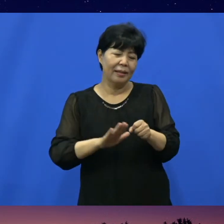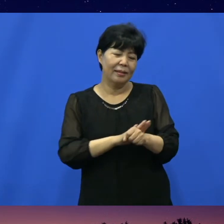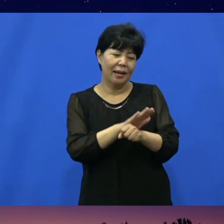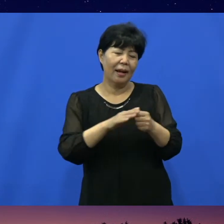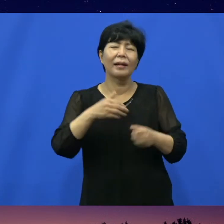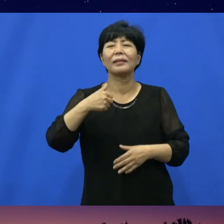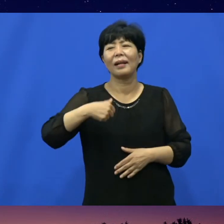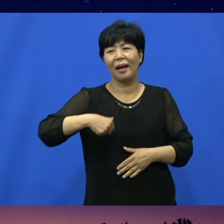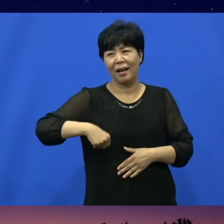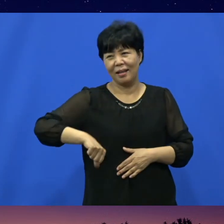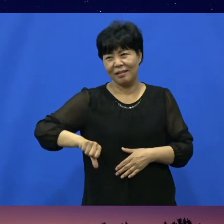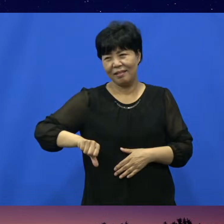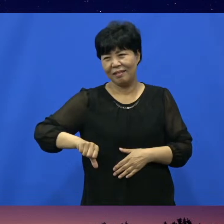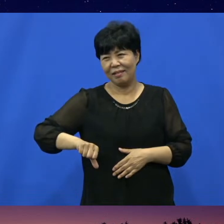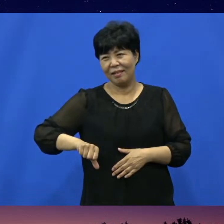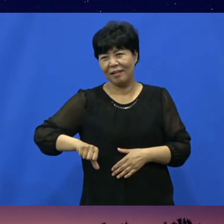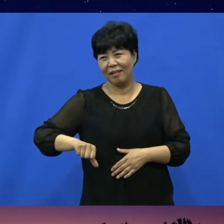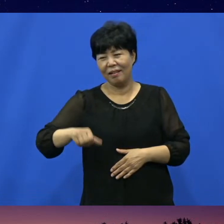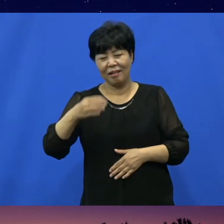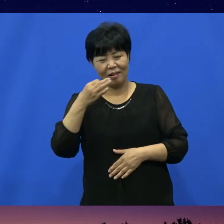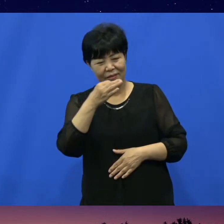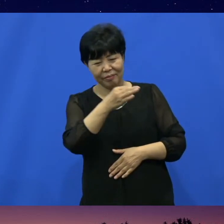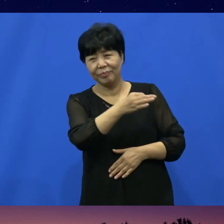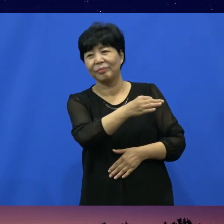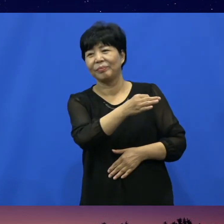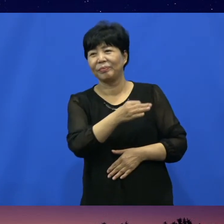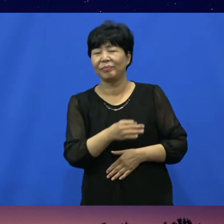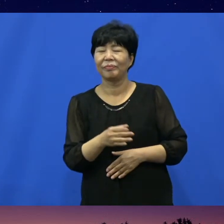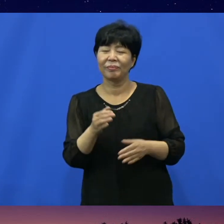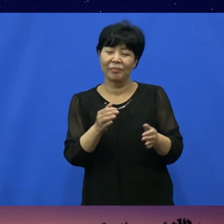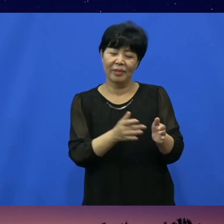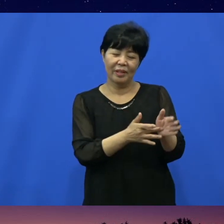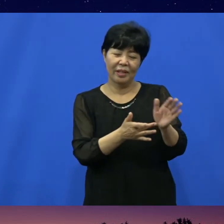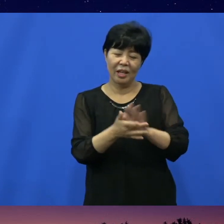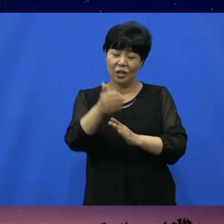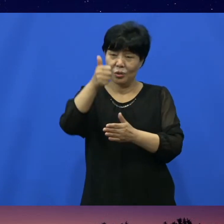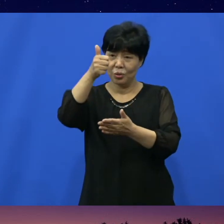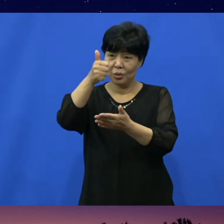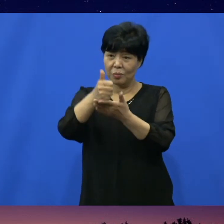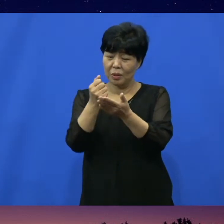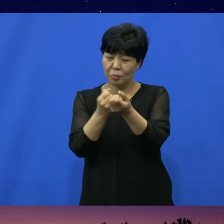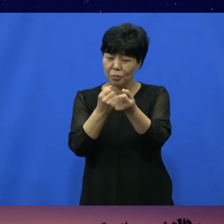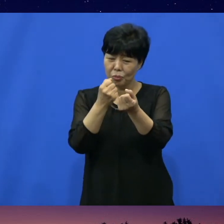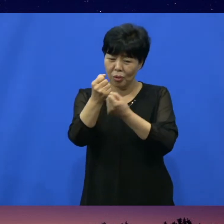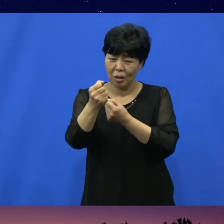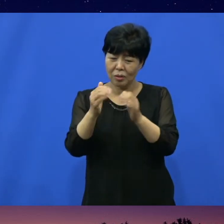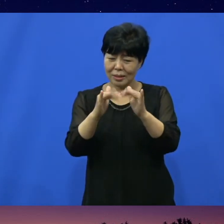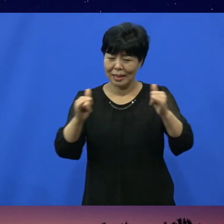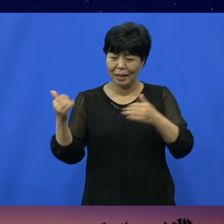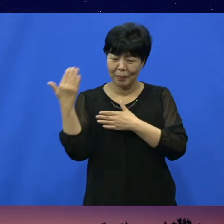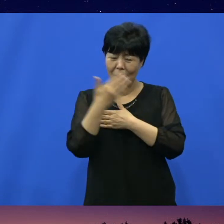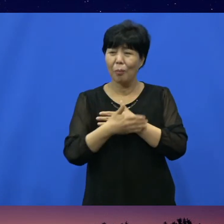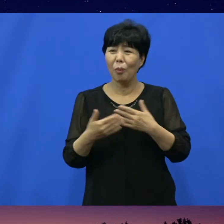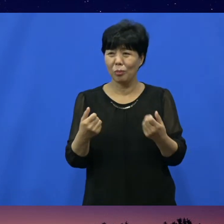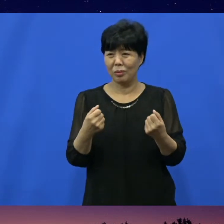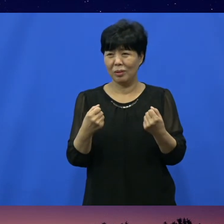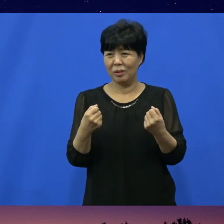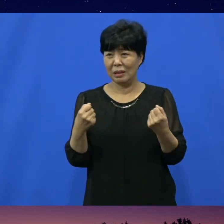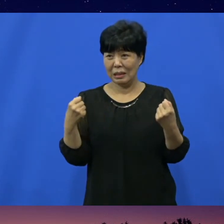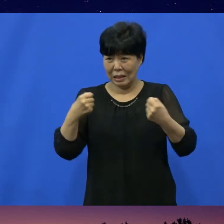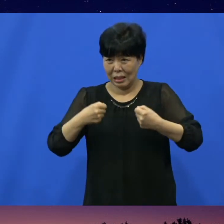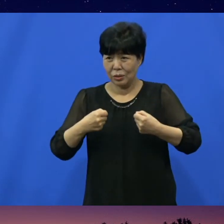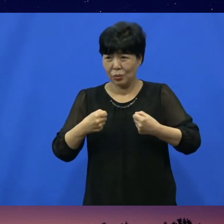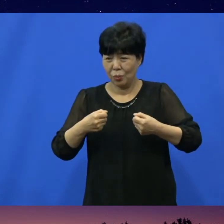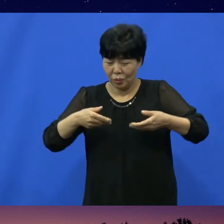직접 음성을 들려주신 게 뭘까요, 여러분? 예수님이지만 육체를 입고 오신 분이 그 거친 유대